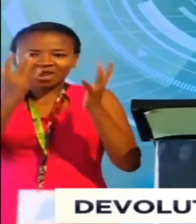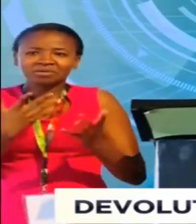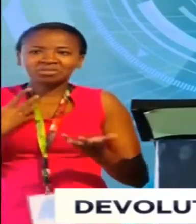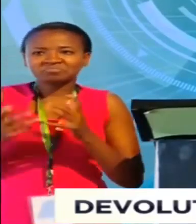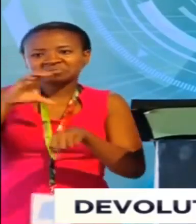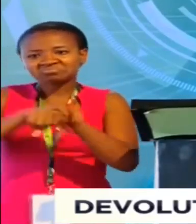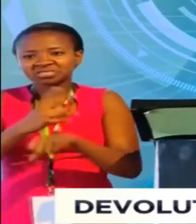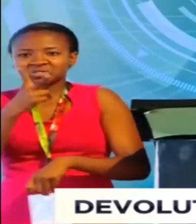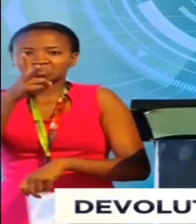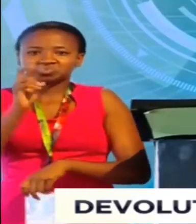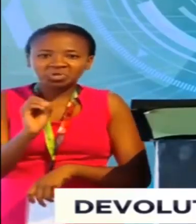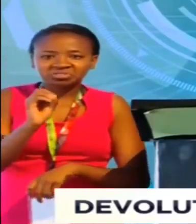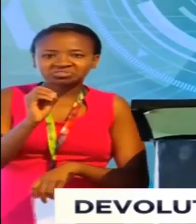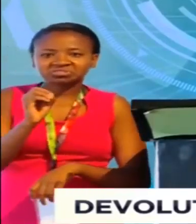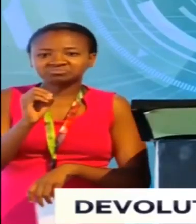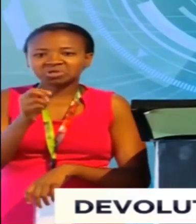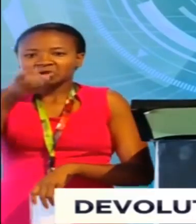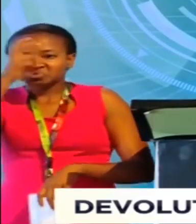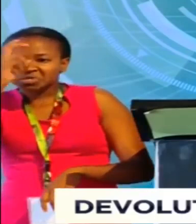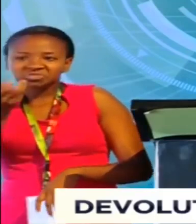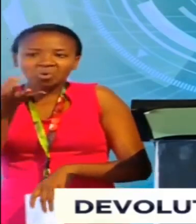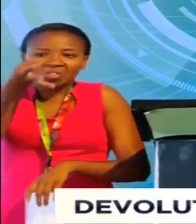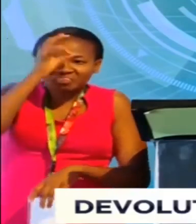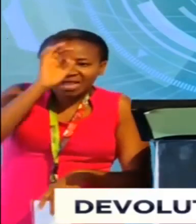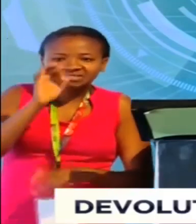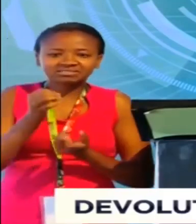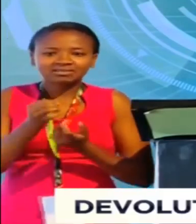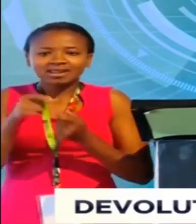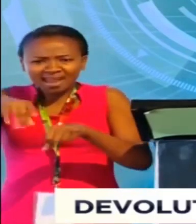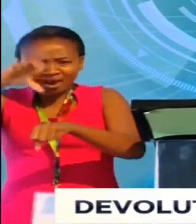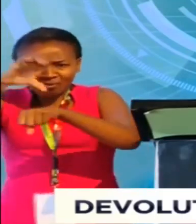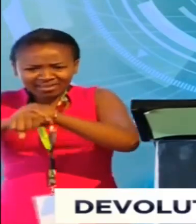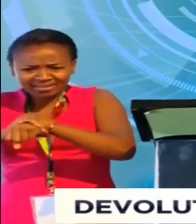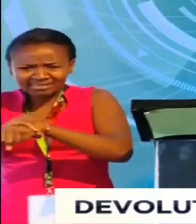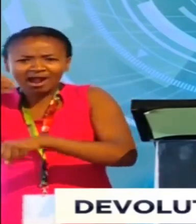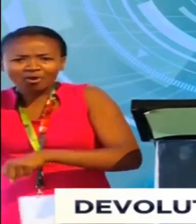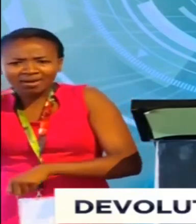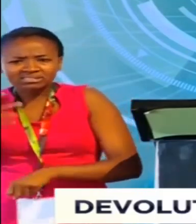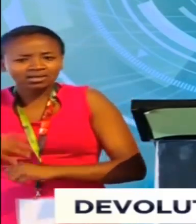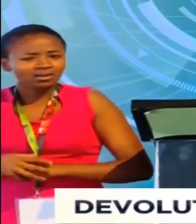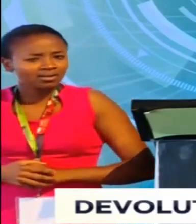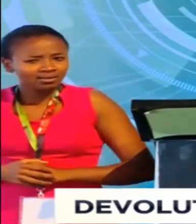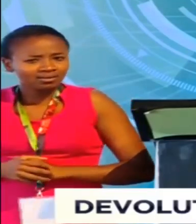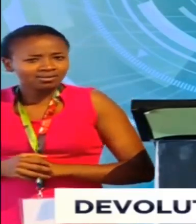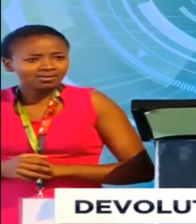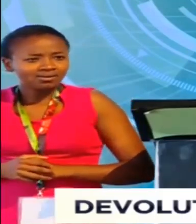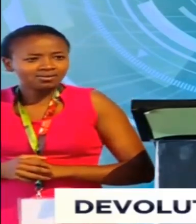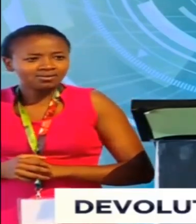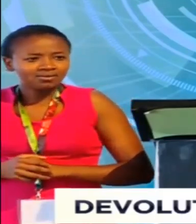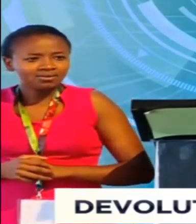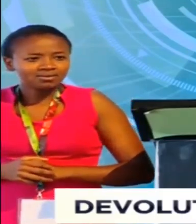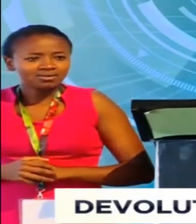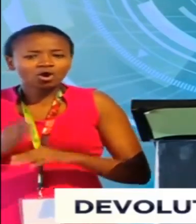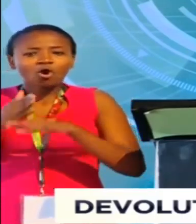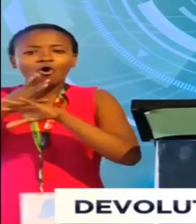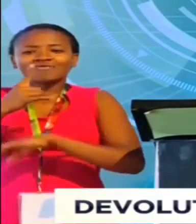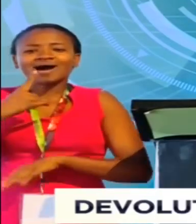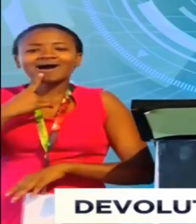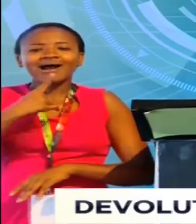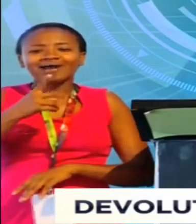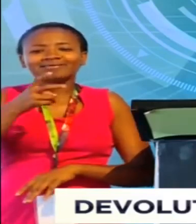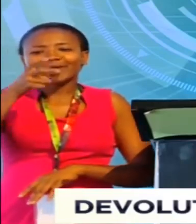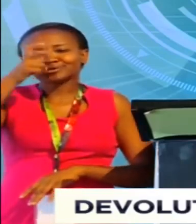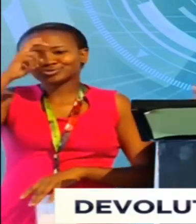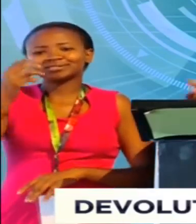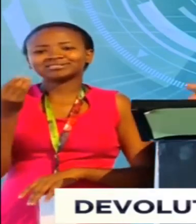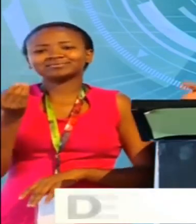20 ama 30 shillings alikuwa analipwa, ataweza sasa kuwa analipwa over 120 shillings